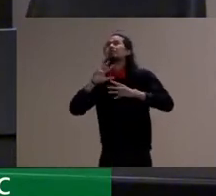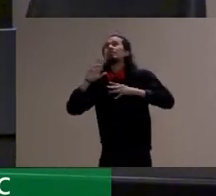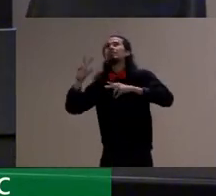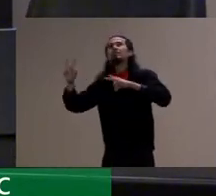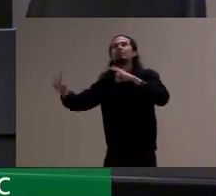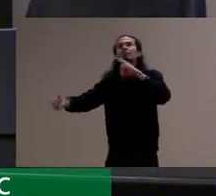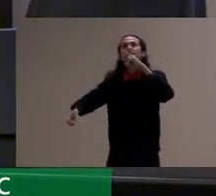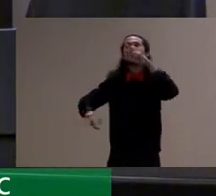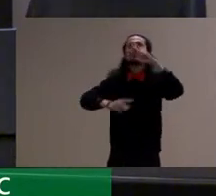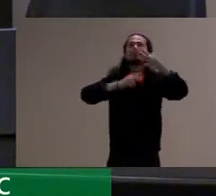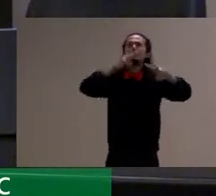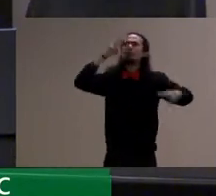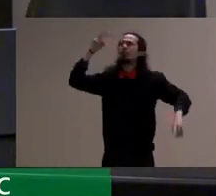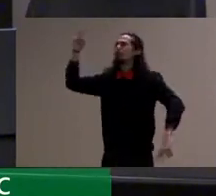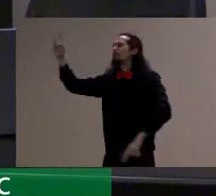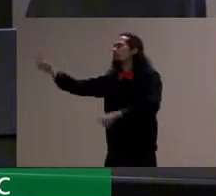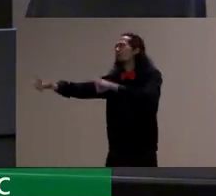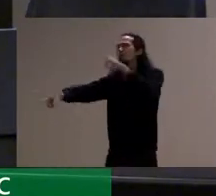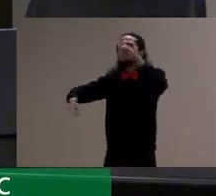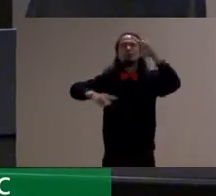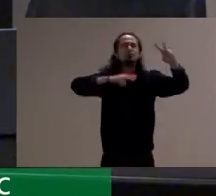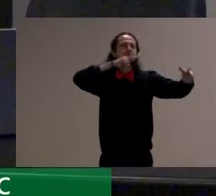para cantar